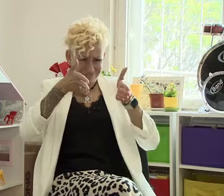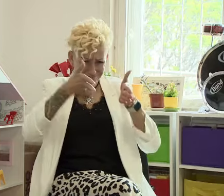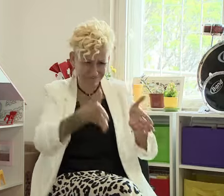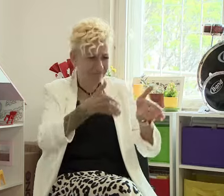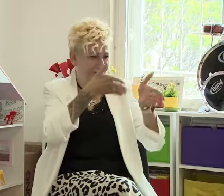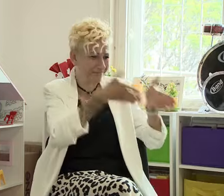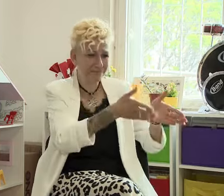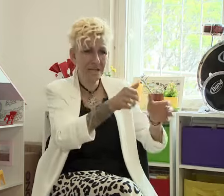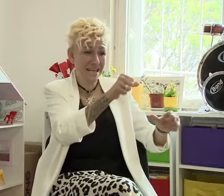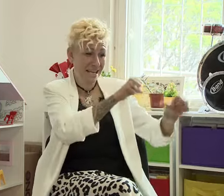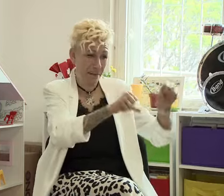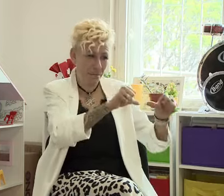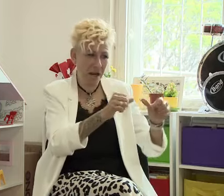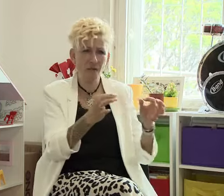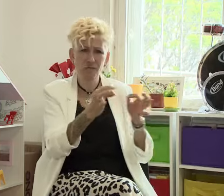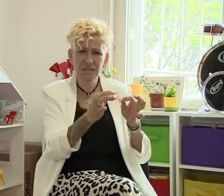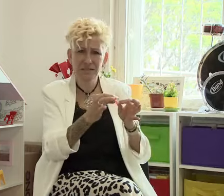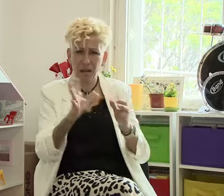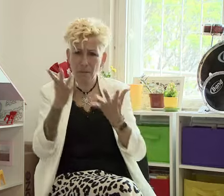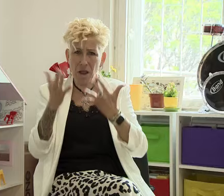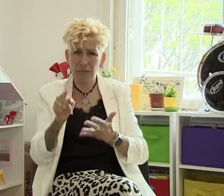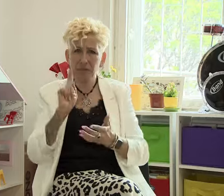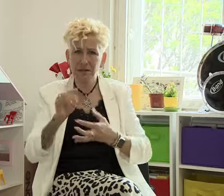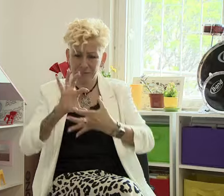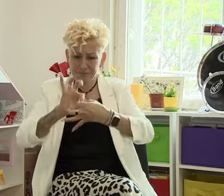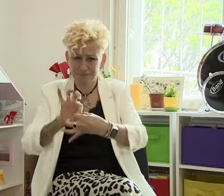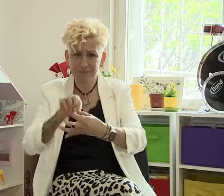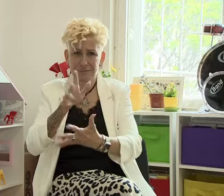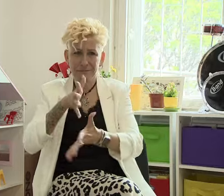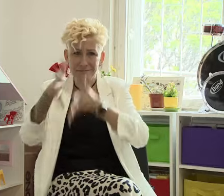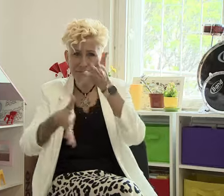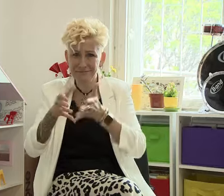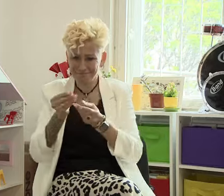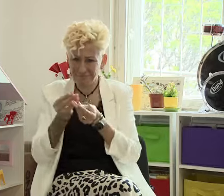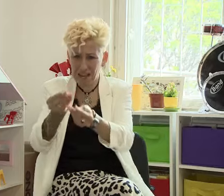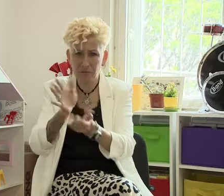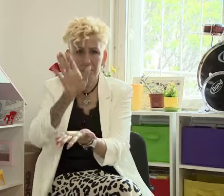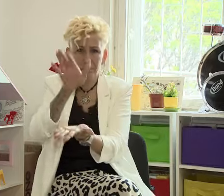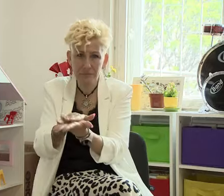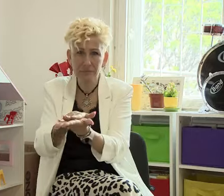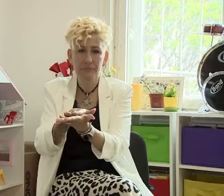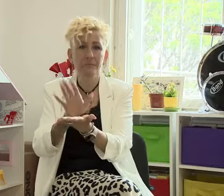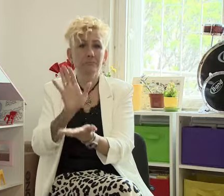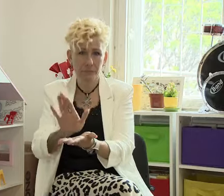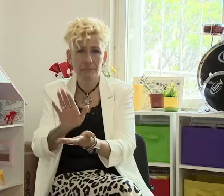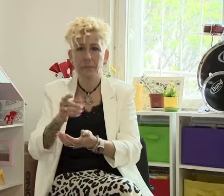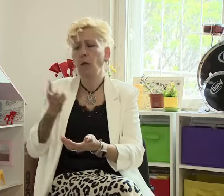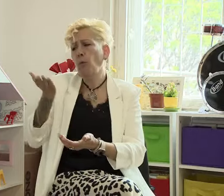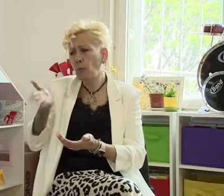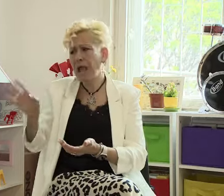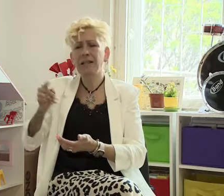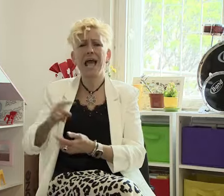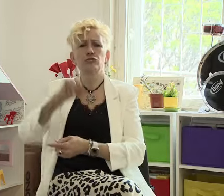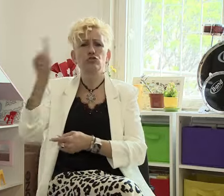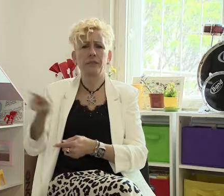Не, преподава се изключително задълбочено и профилирано. Теоретичният материал, който обикновено се дава, е